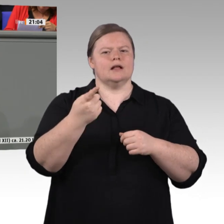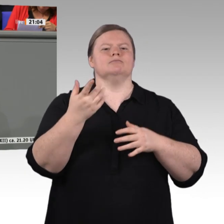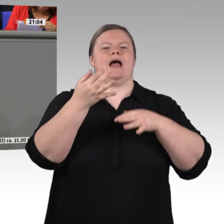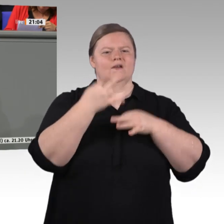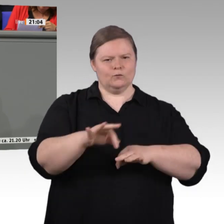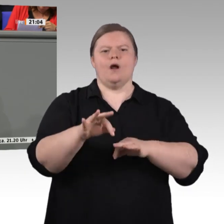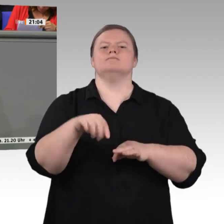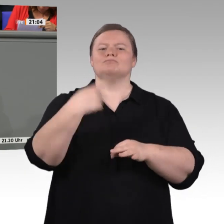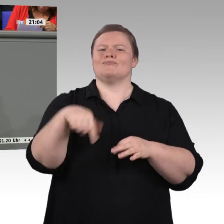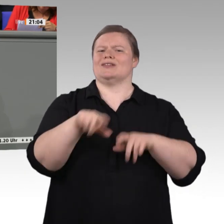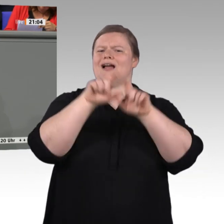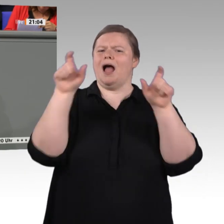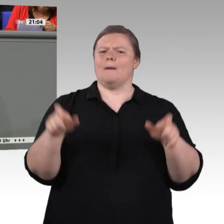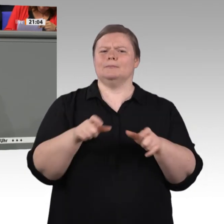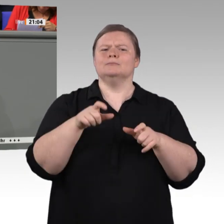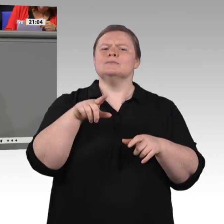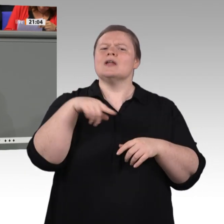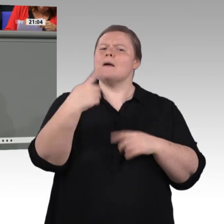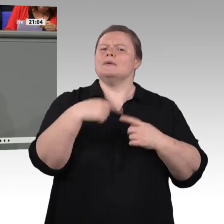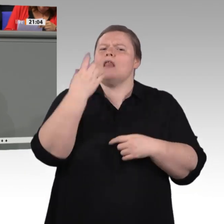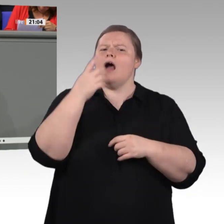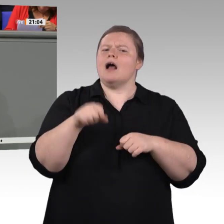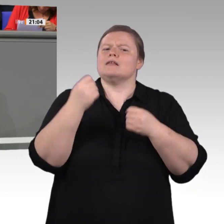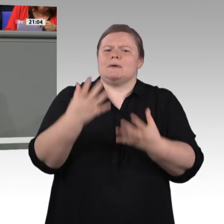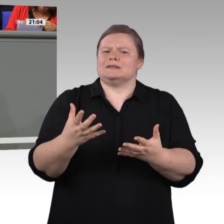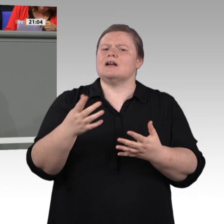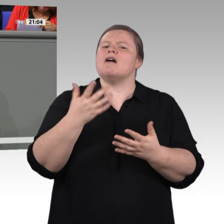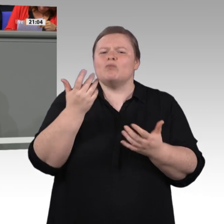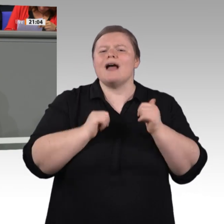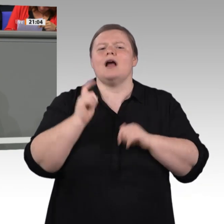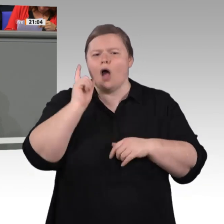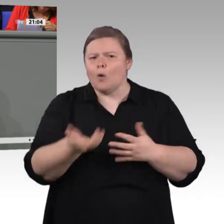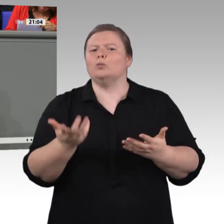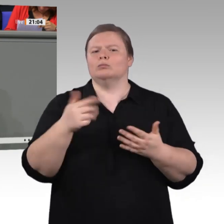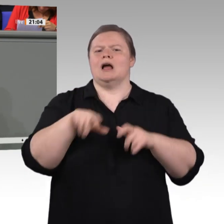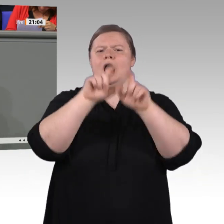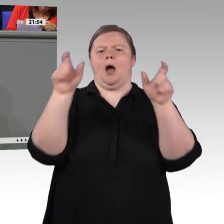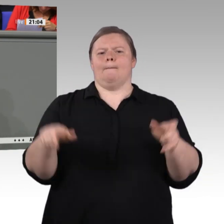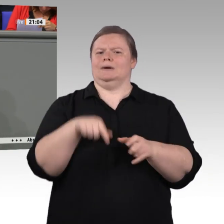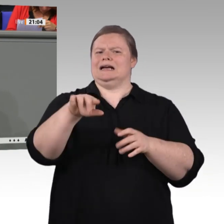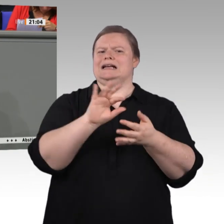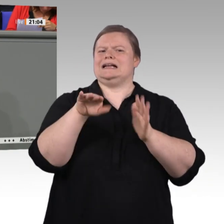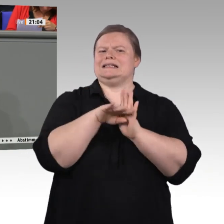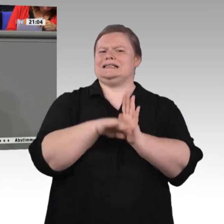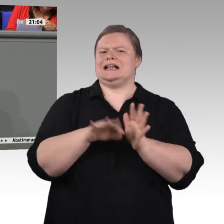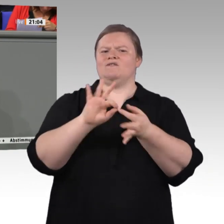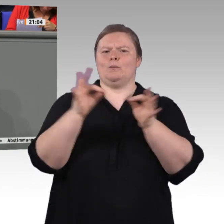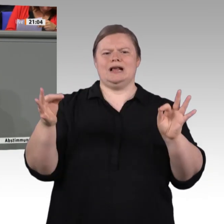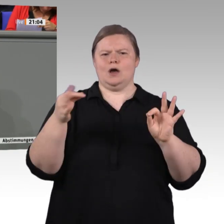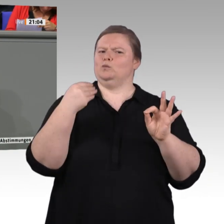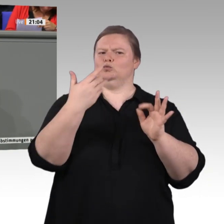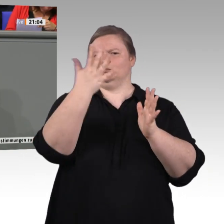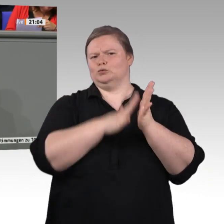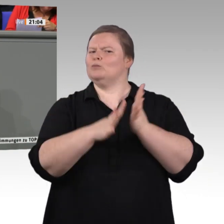redaktionelle Dinge beschränkt. Zunächst mal, ich bin in meiner ersten Rede im Rahmen der ersten Lesung